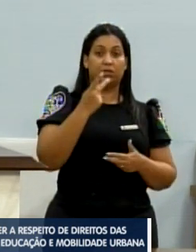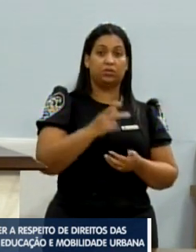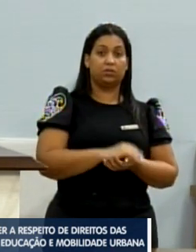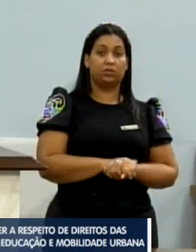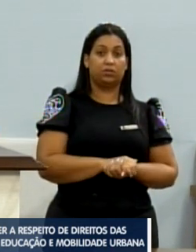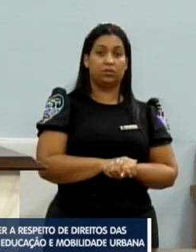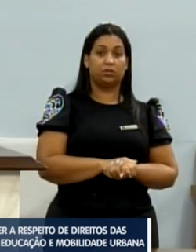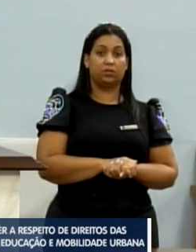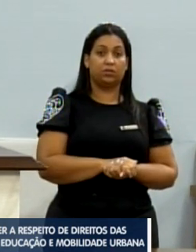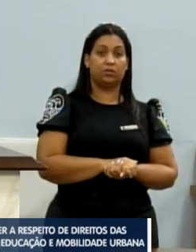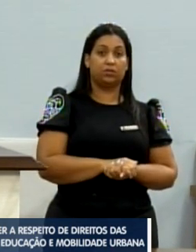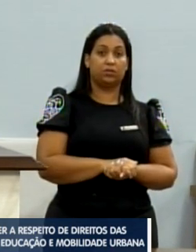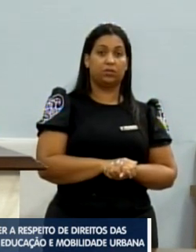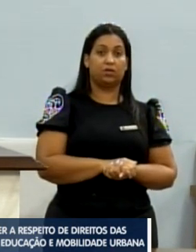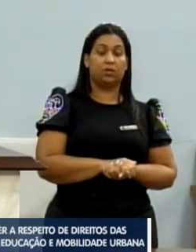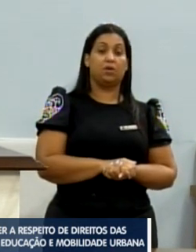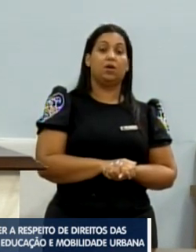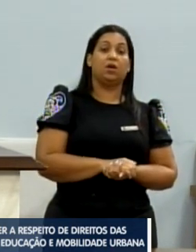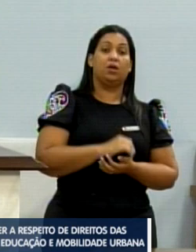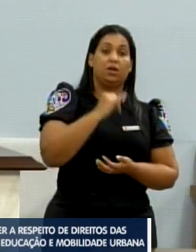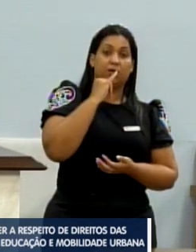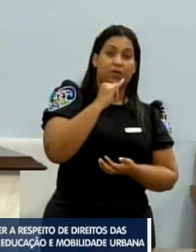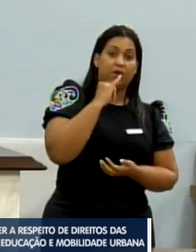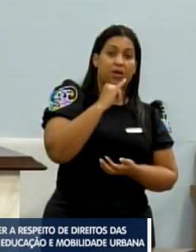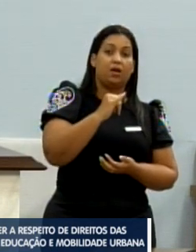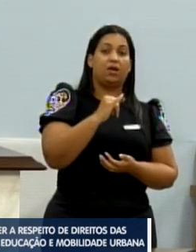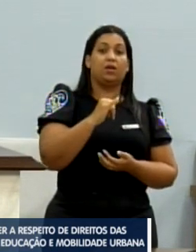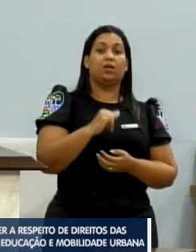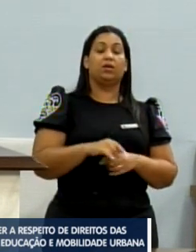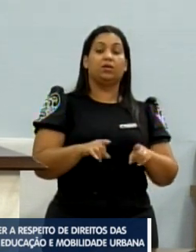Tratamentos hospitalares, órteses, home care.